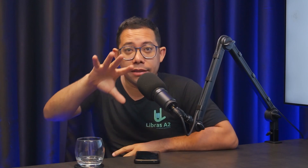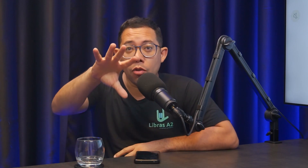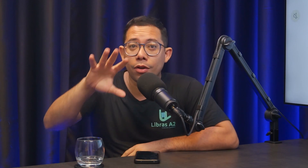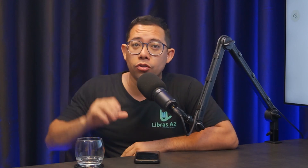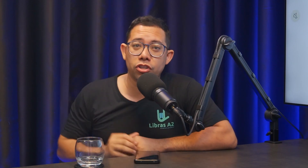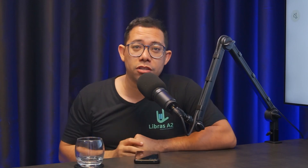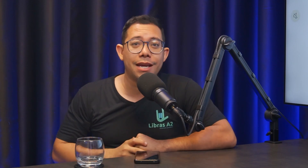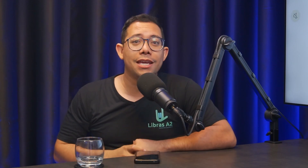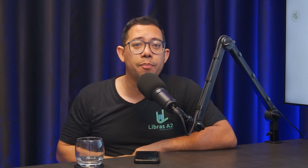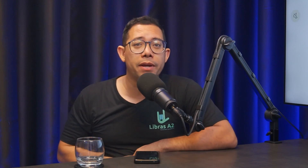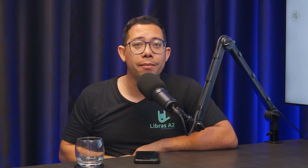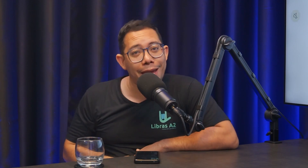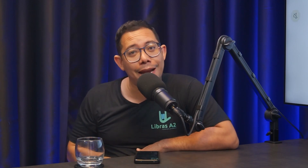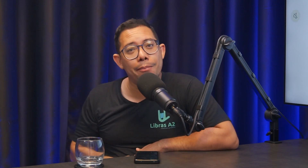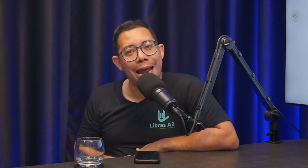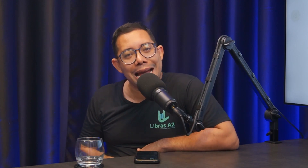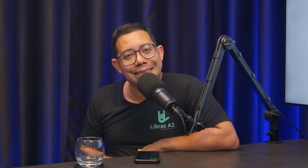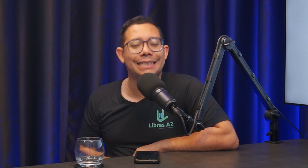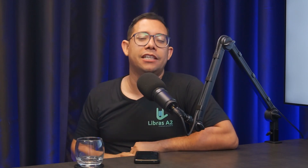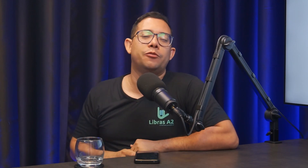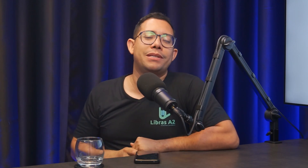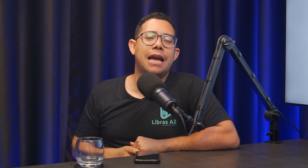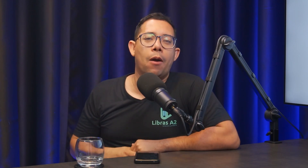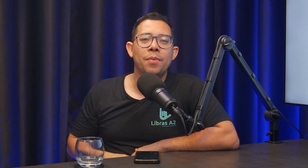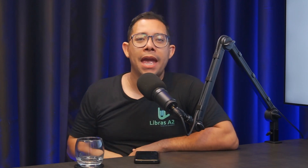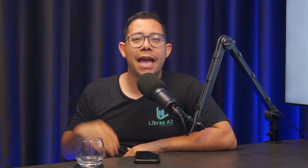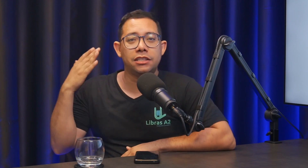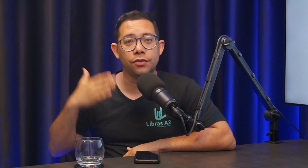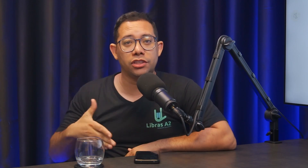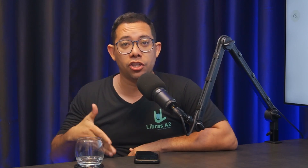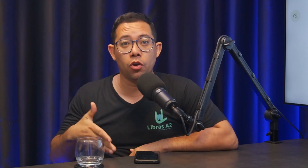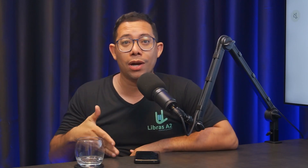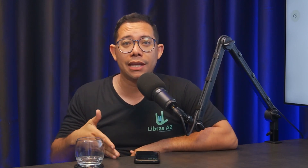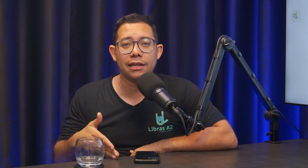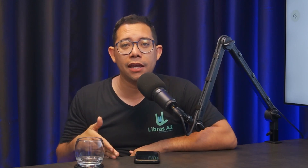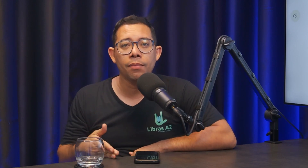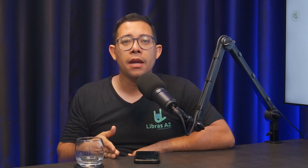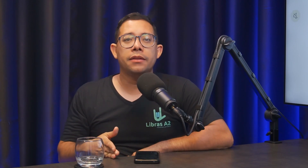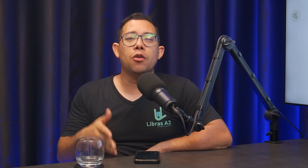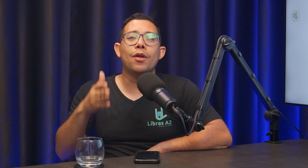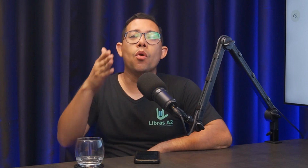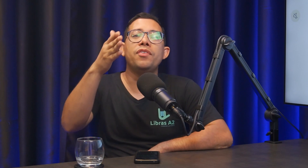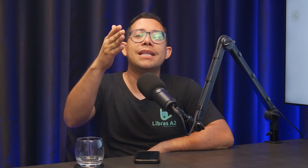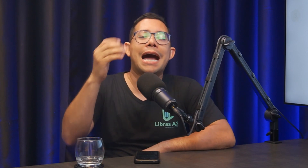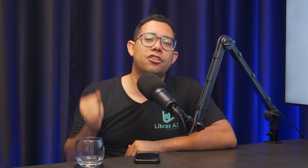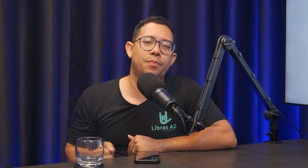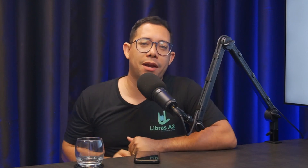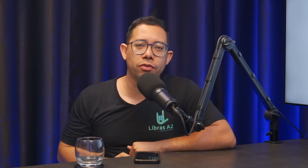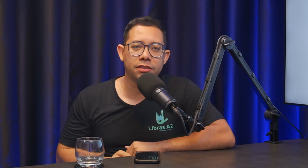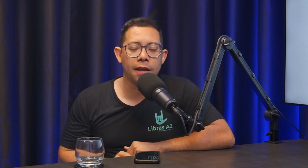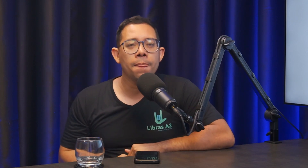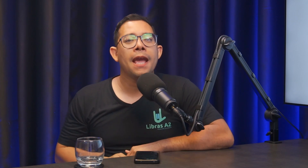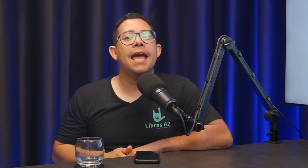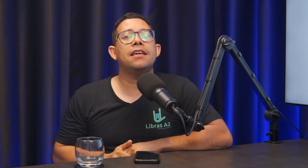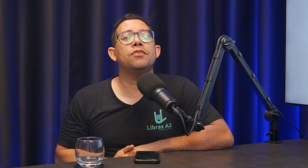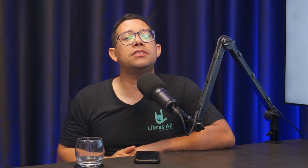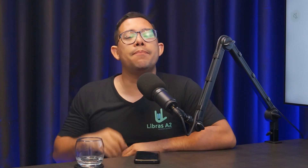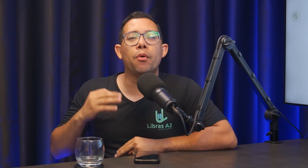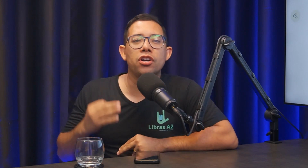uma notícia hiper mega blaster especial, é que se você chegou até aqui, tem uma novidade para você, é que você pode